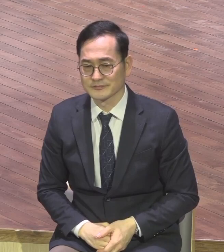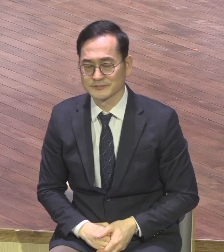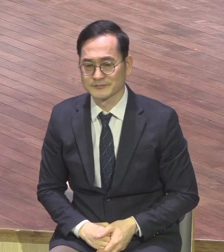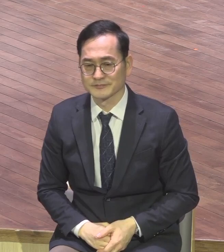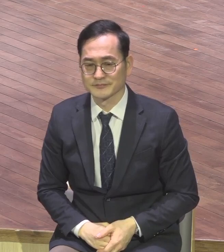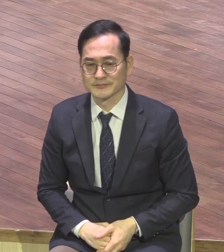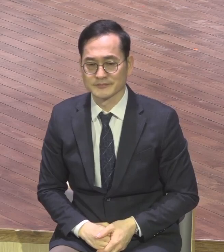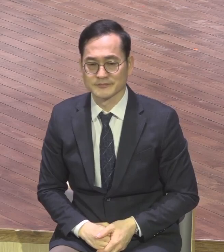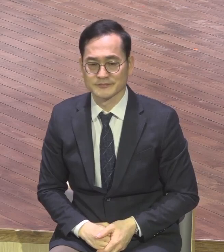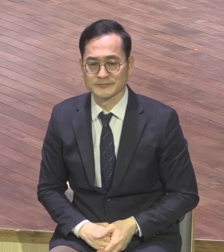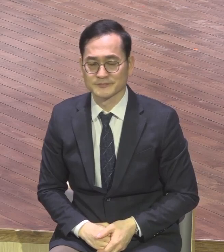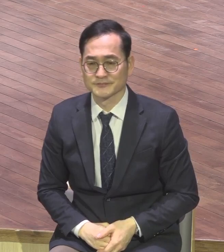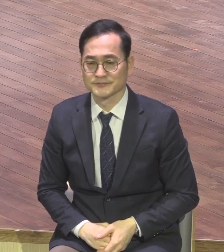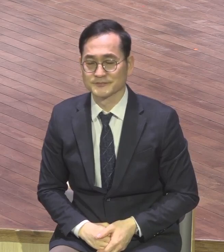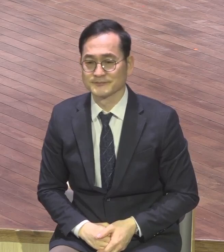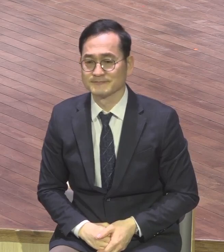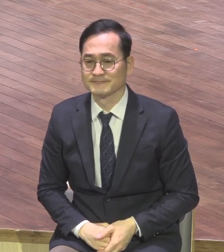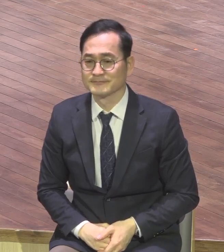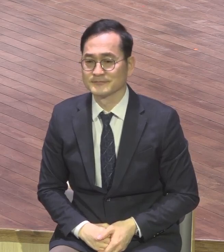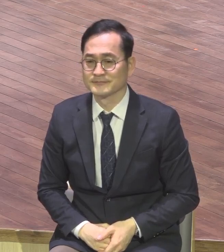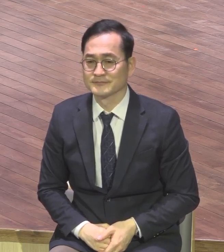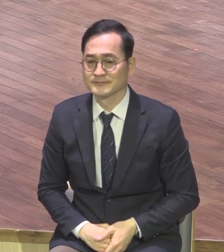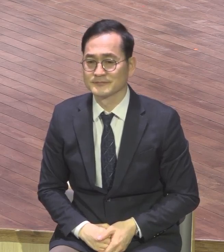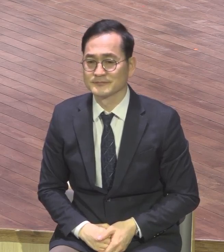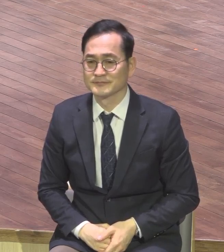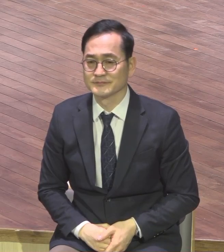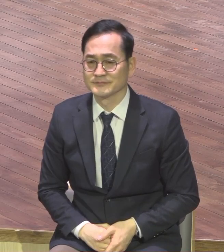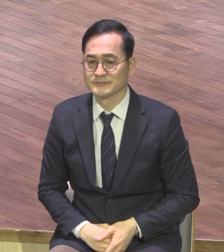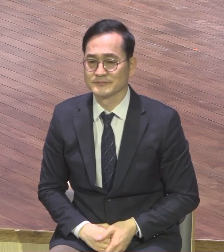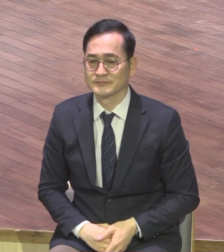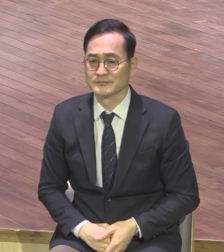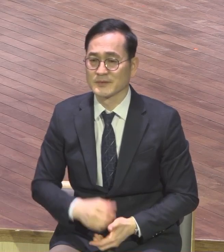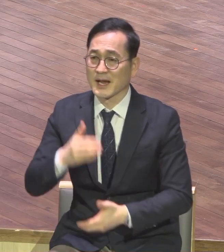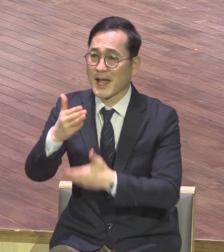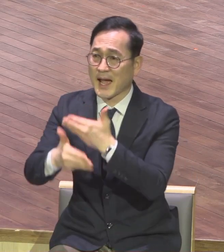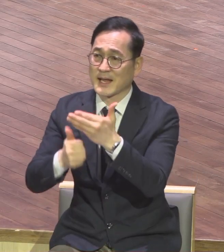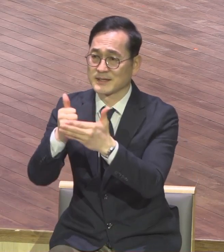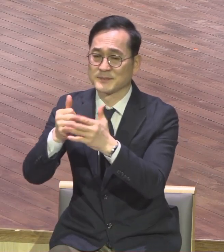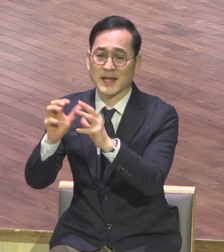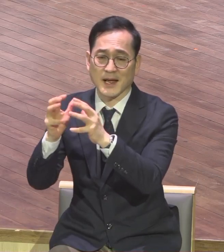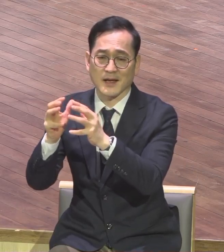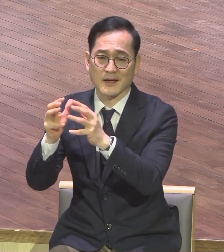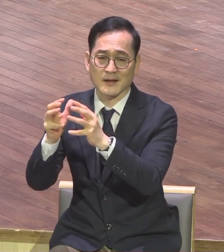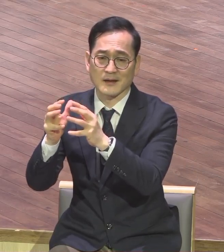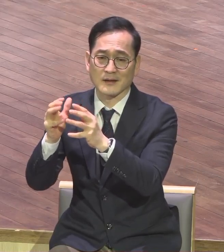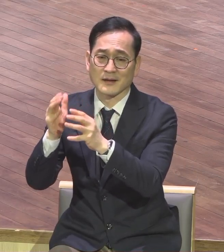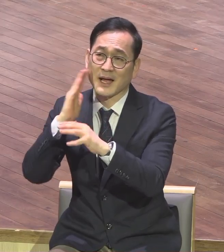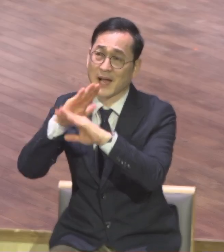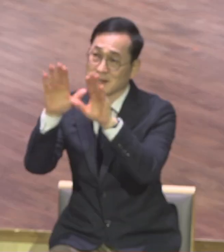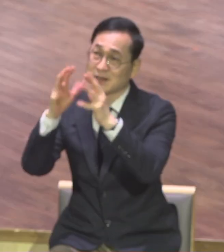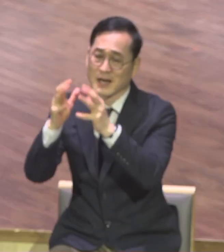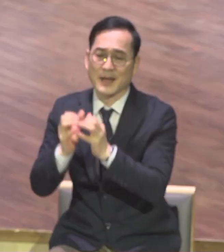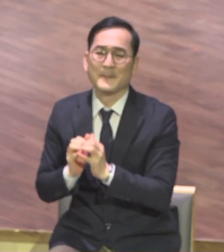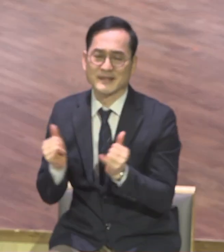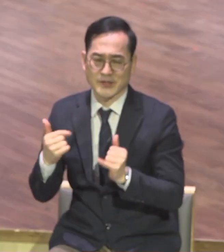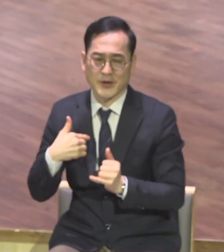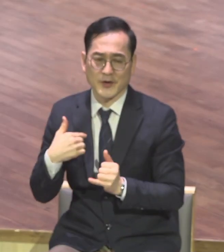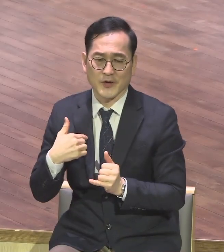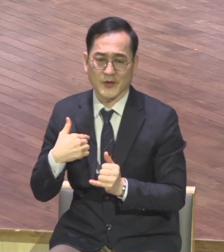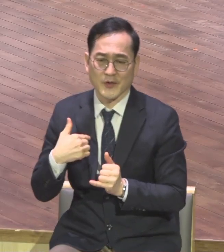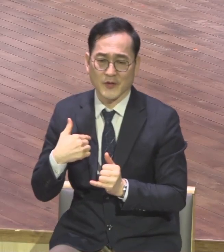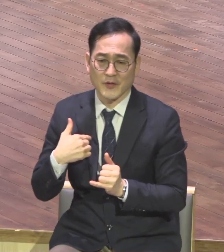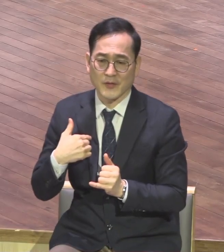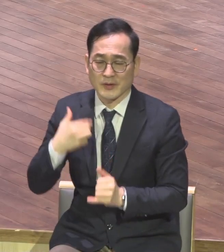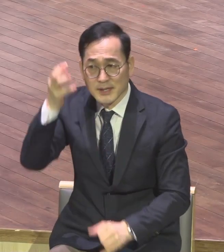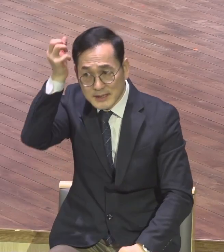천국으로. 사실 내가 하나님 나라 백성이라는 영적 정체성, 우리 인생의 절대 배경을 인식하고